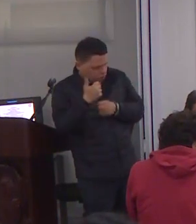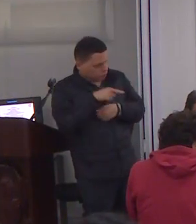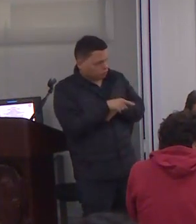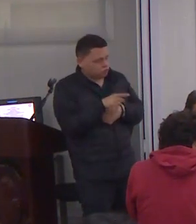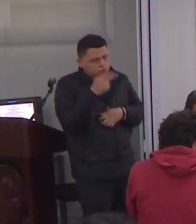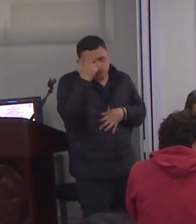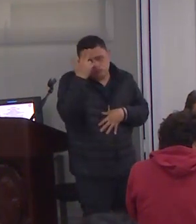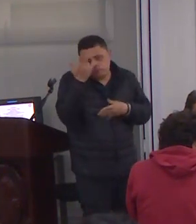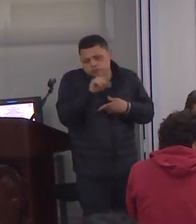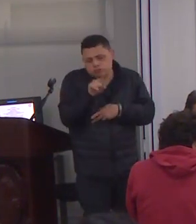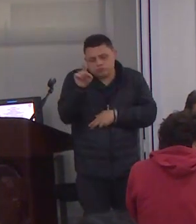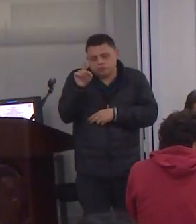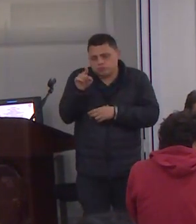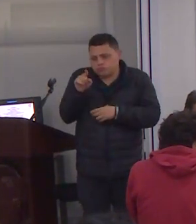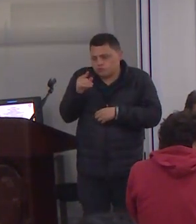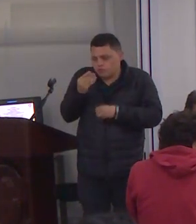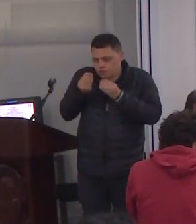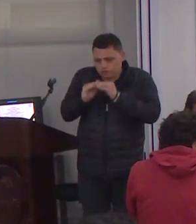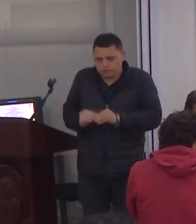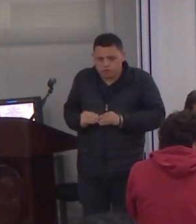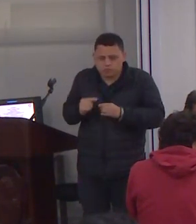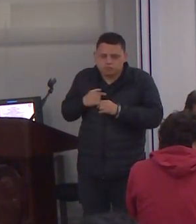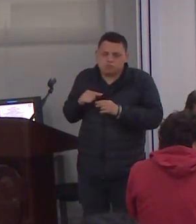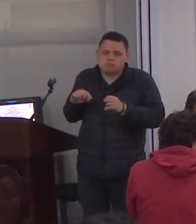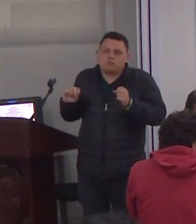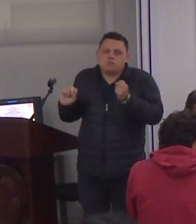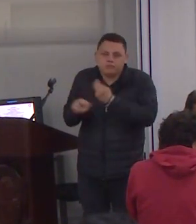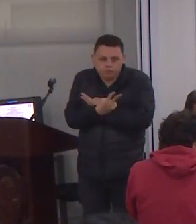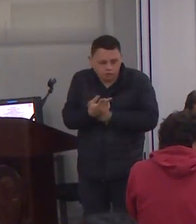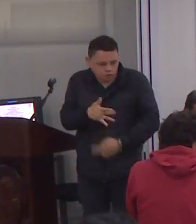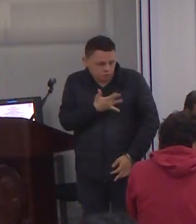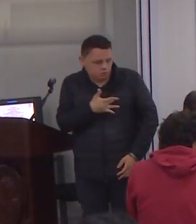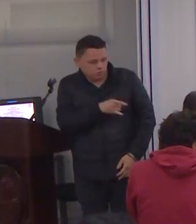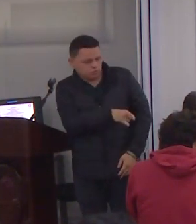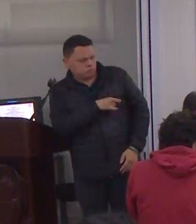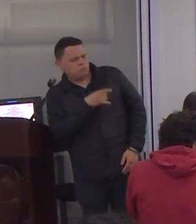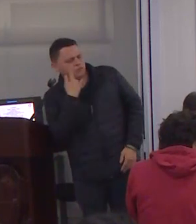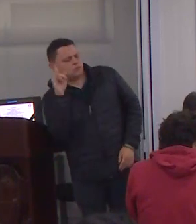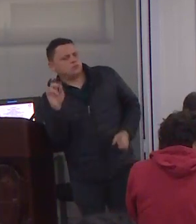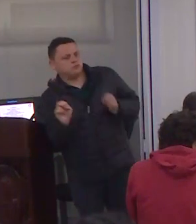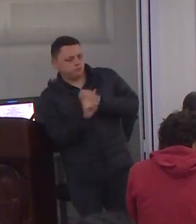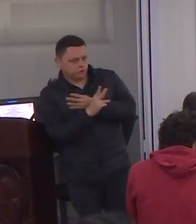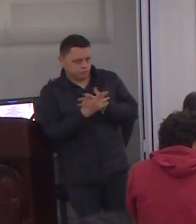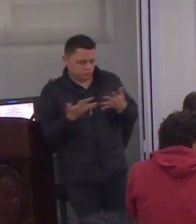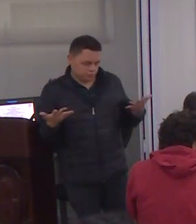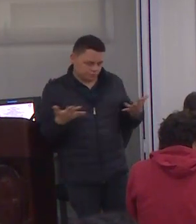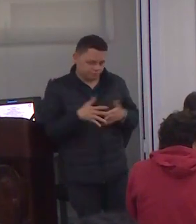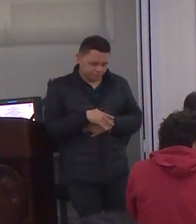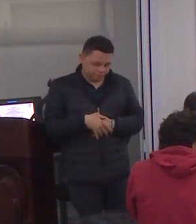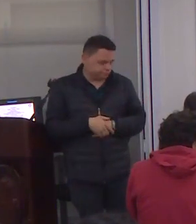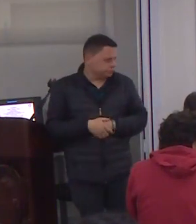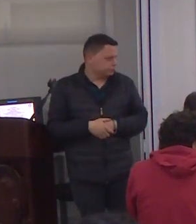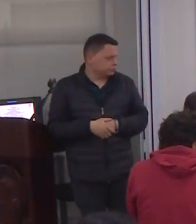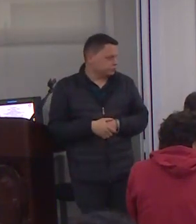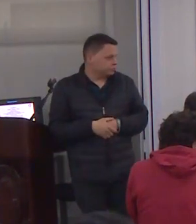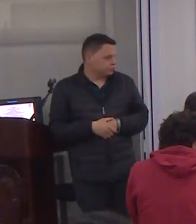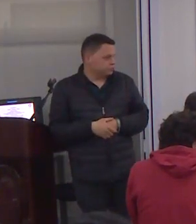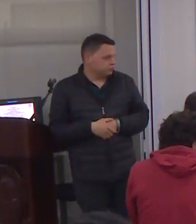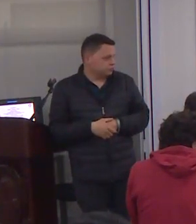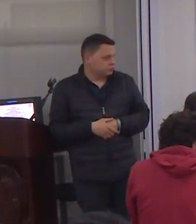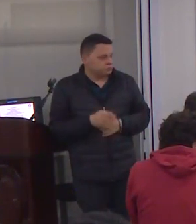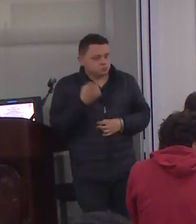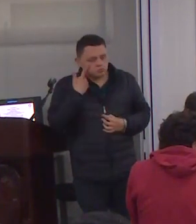va a reaccionar de maneras que para nosotros va a ser agresiva violenta y demás puede que nos vea como